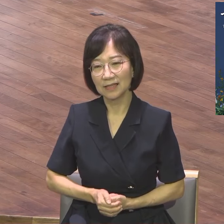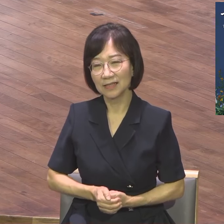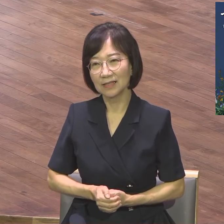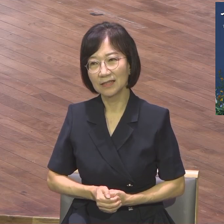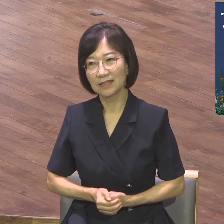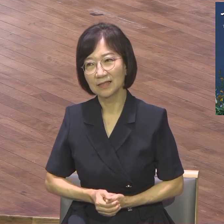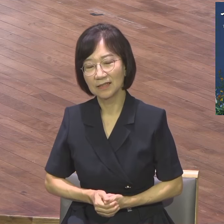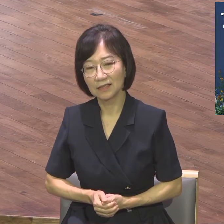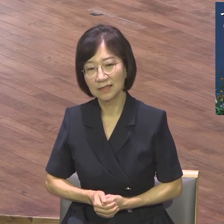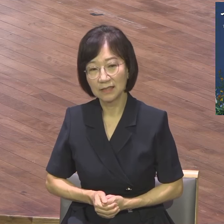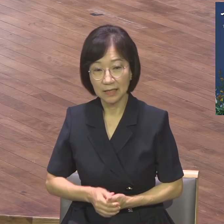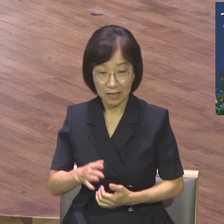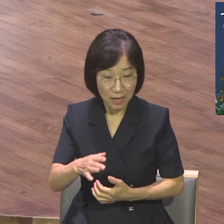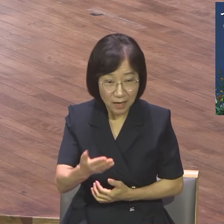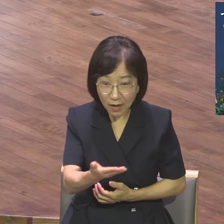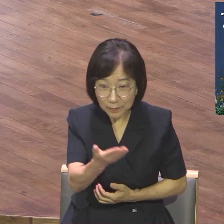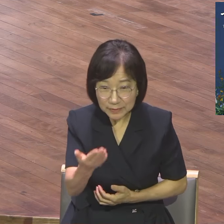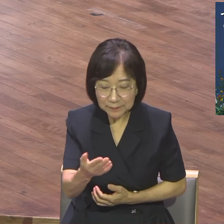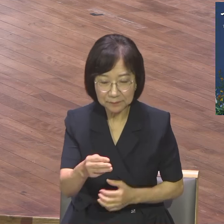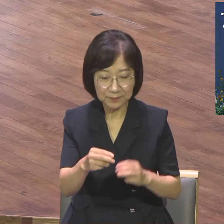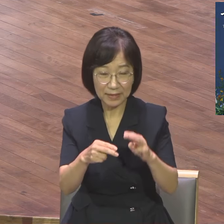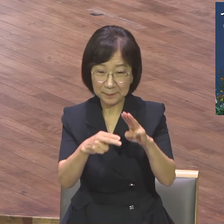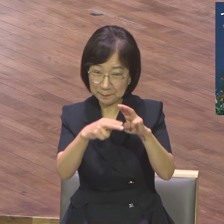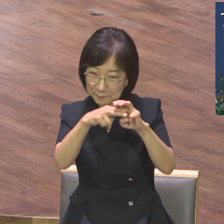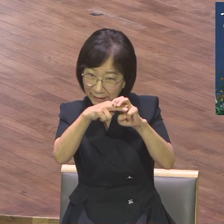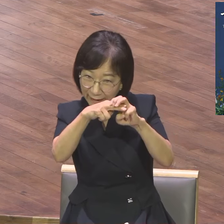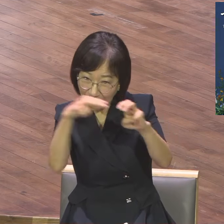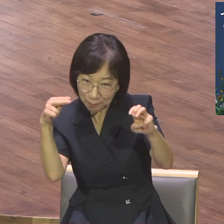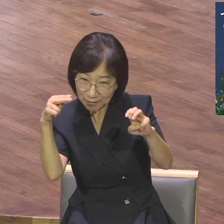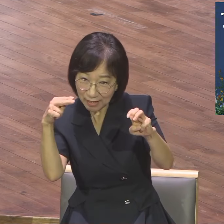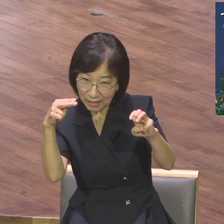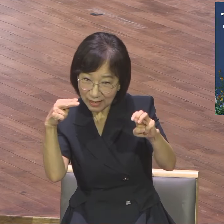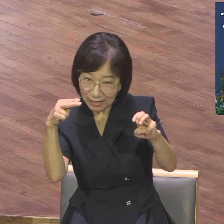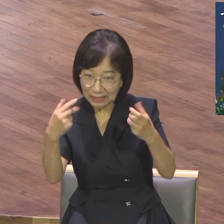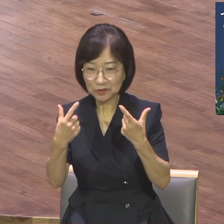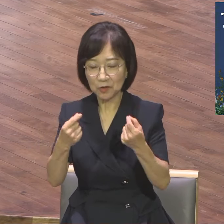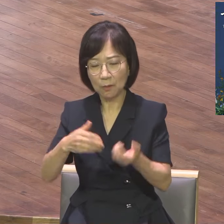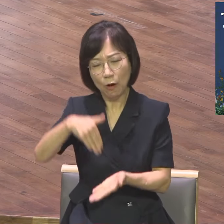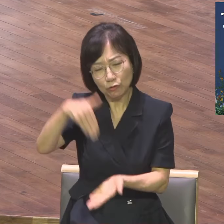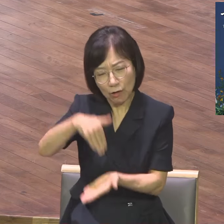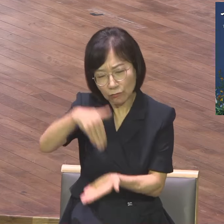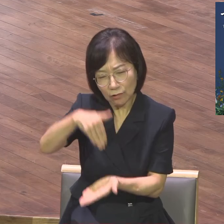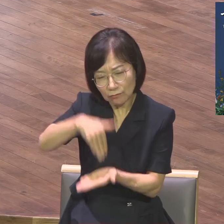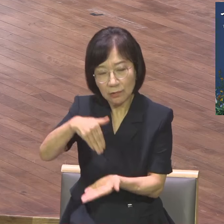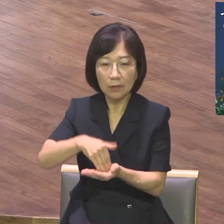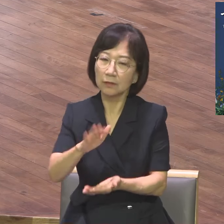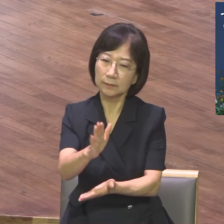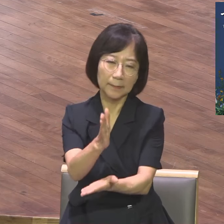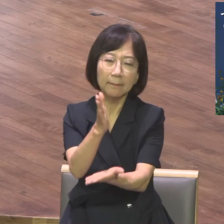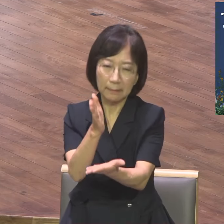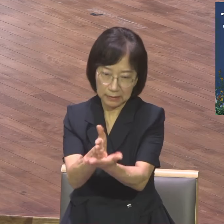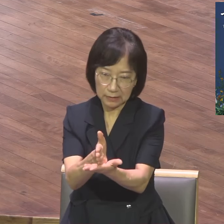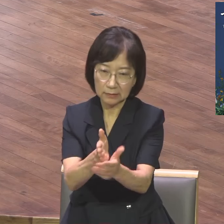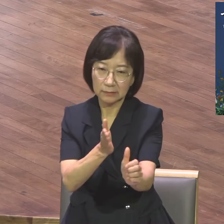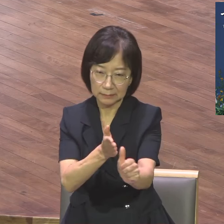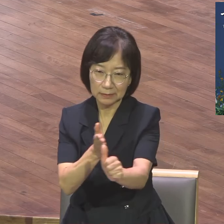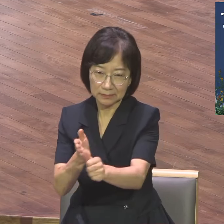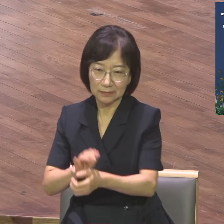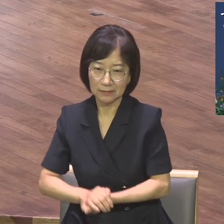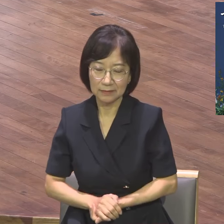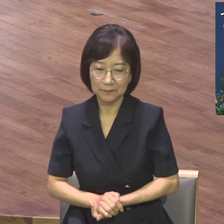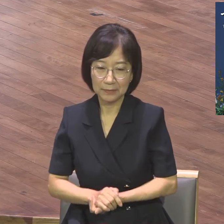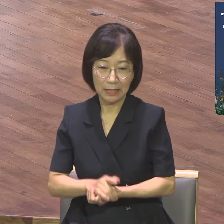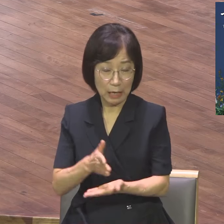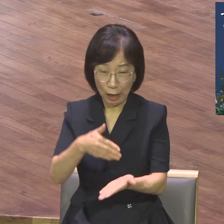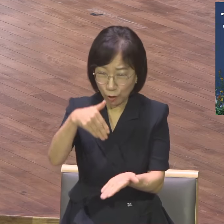유다처럼요 후회만 하는 삶을 살면 안 돼요. 후회만 하는 삶. 그래서요 돌이켜 하나님 앞에